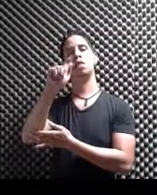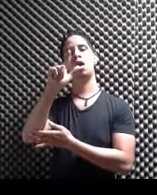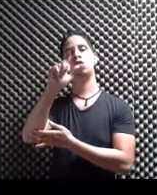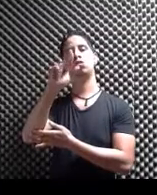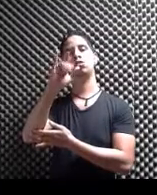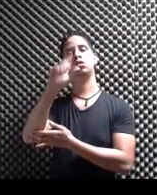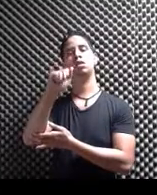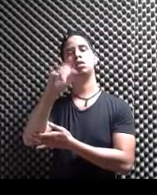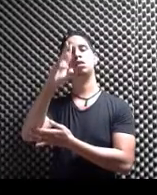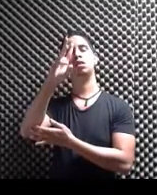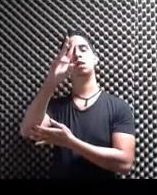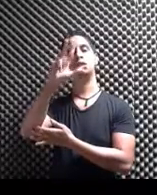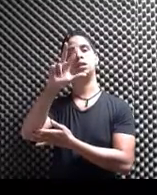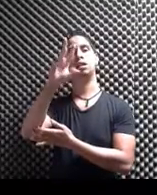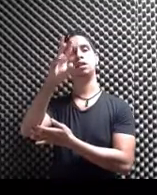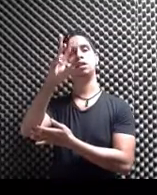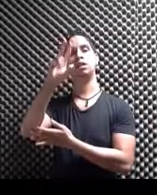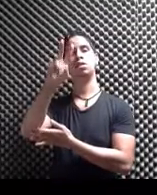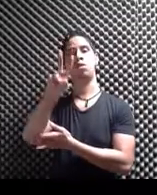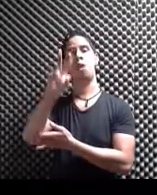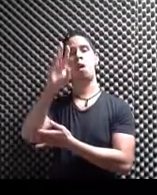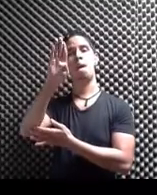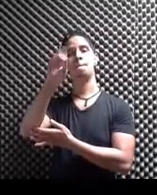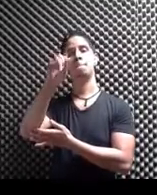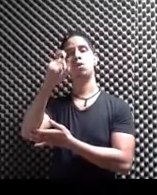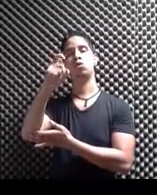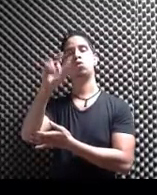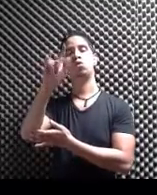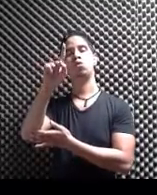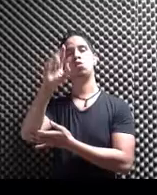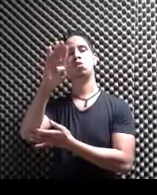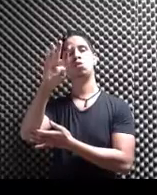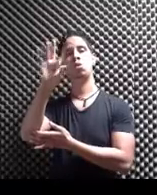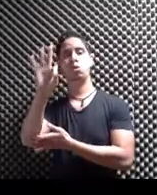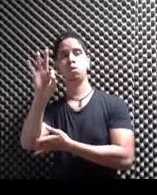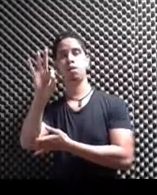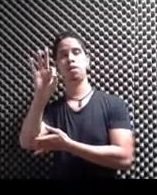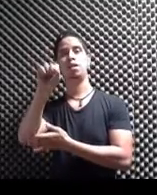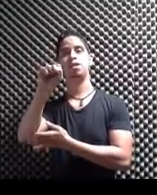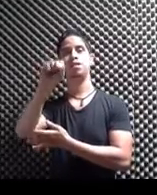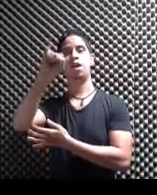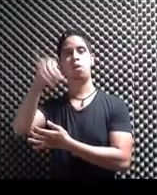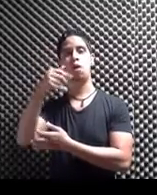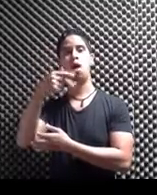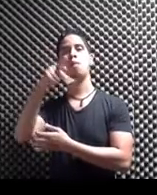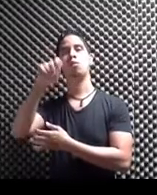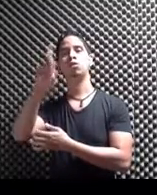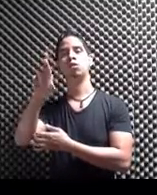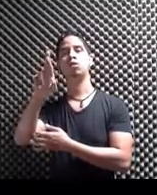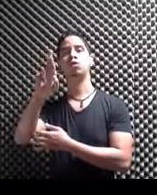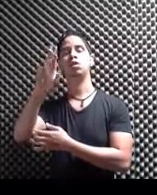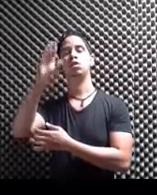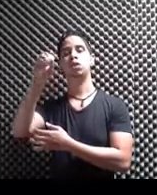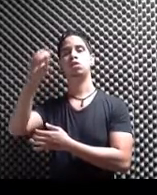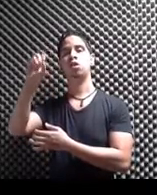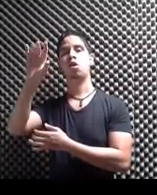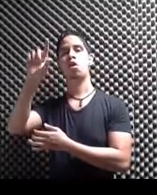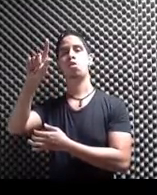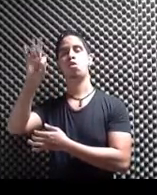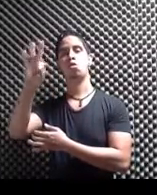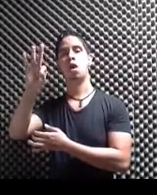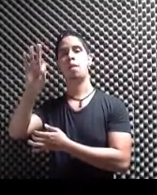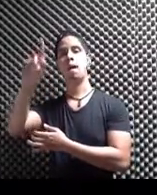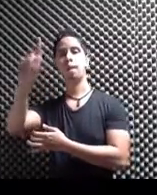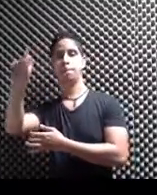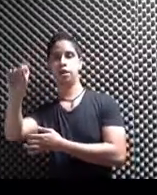362 box 149 san juan puerto rico 00920 así